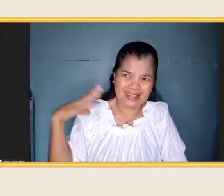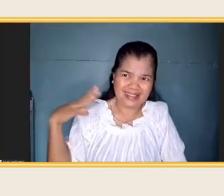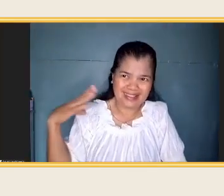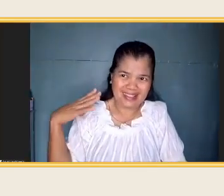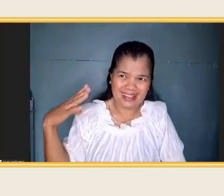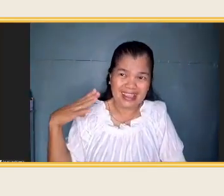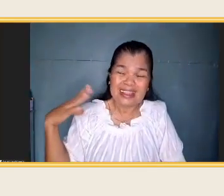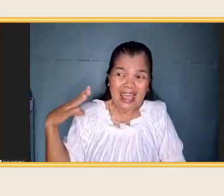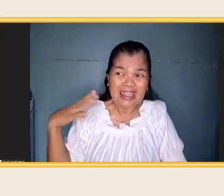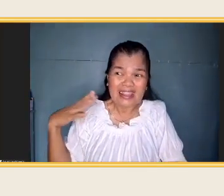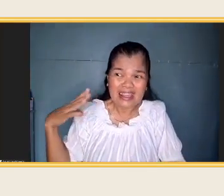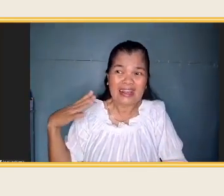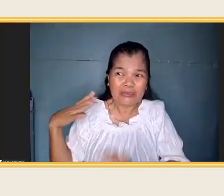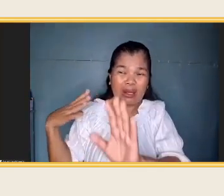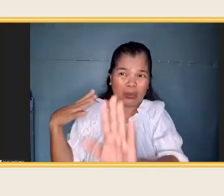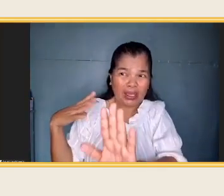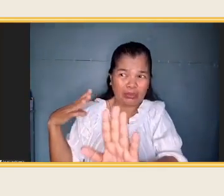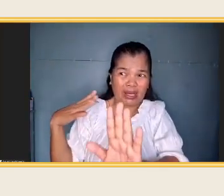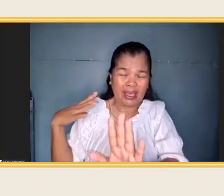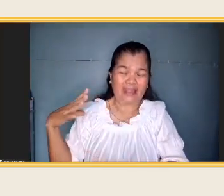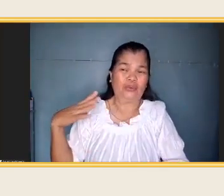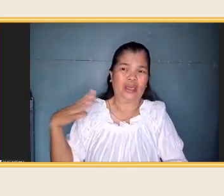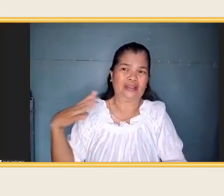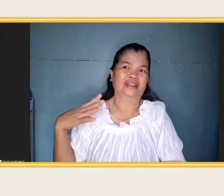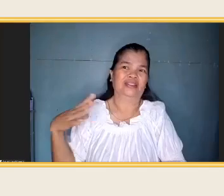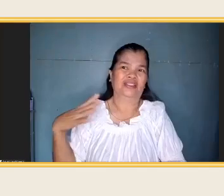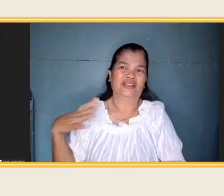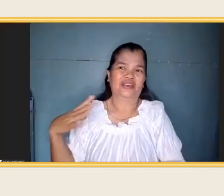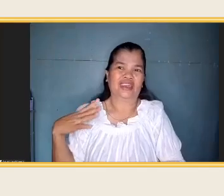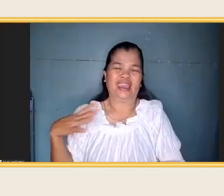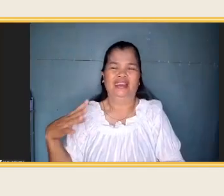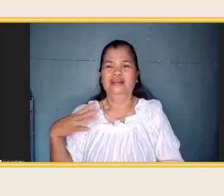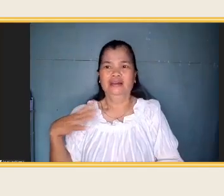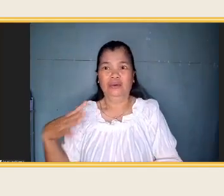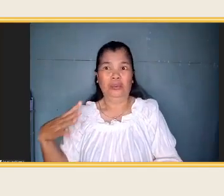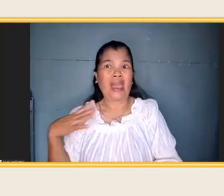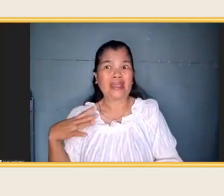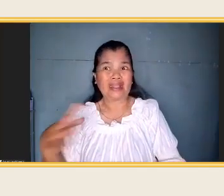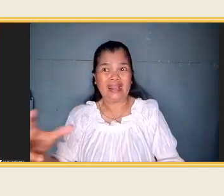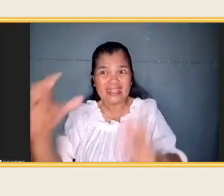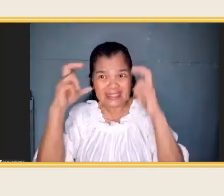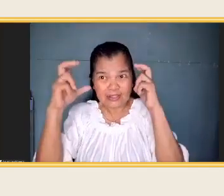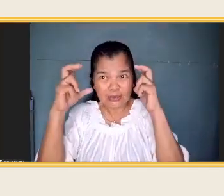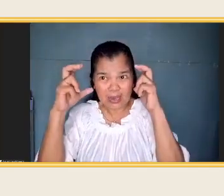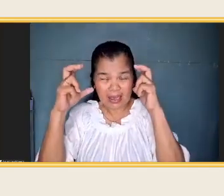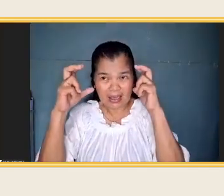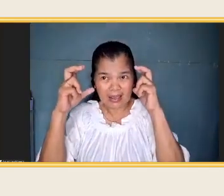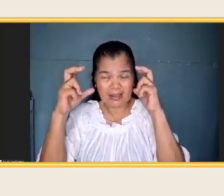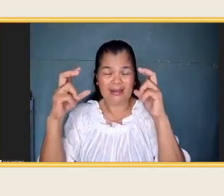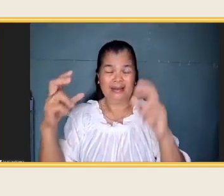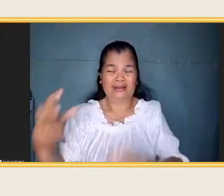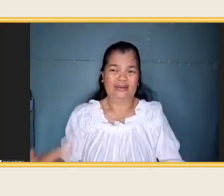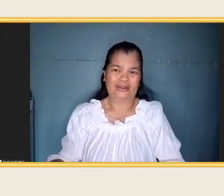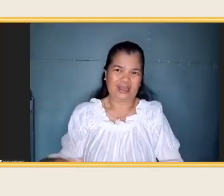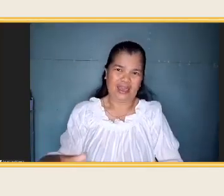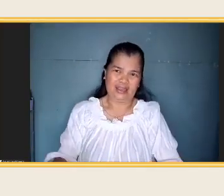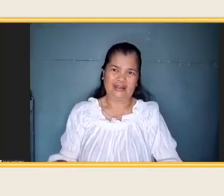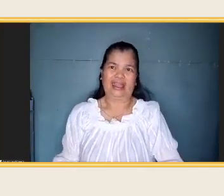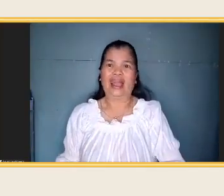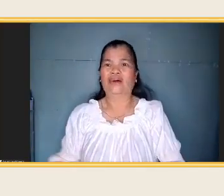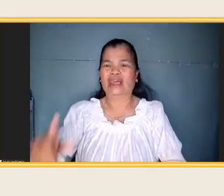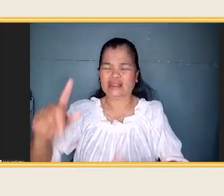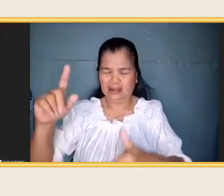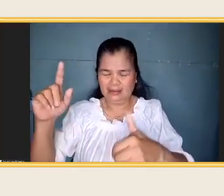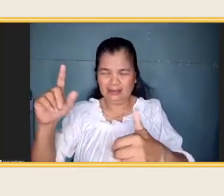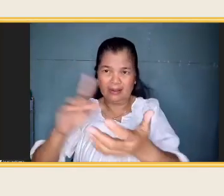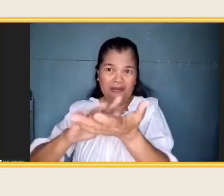wait. Hintay ka lang muna. Wait muna. Hey, wait. Okay. Wait. Listen to me. Okay.